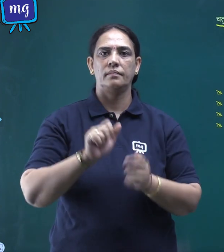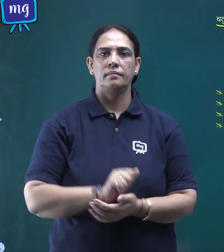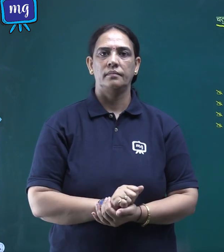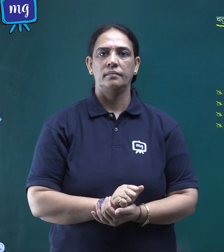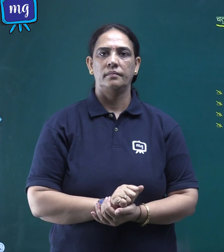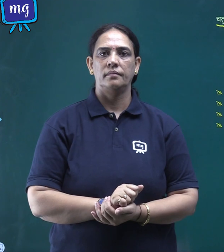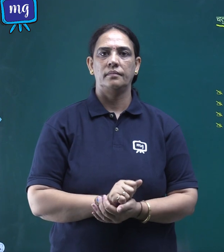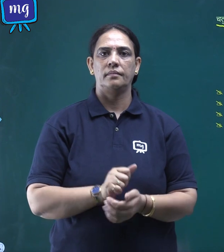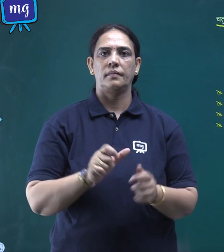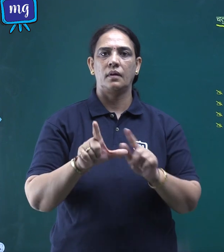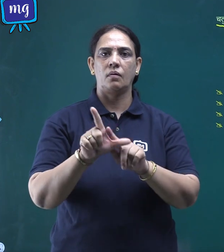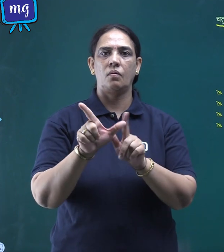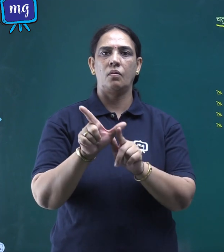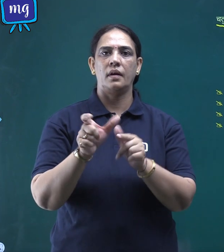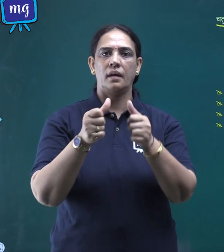कोण ए,